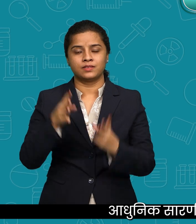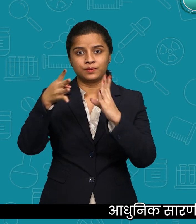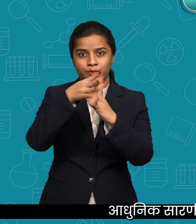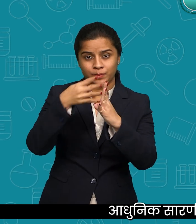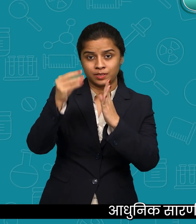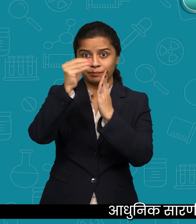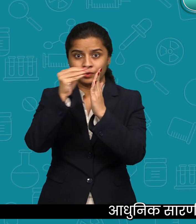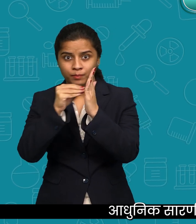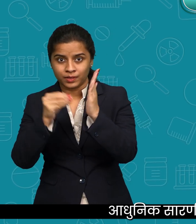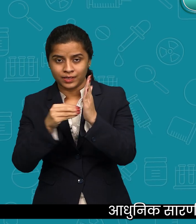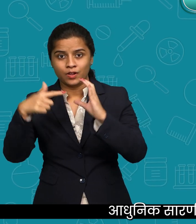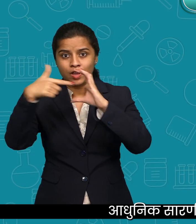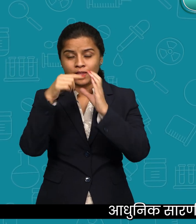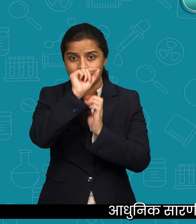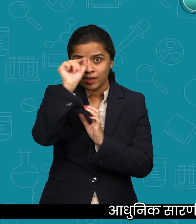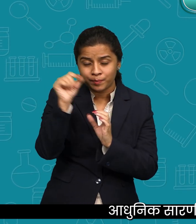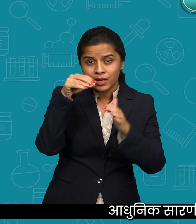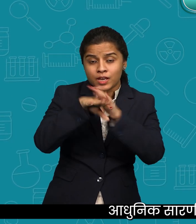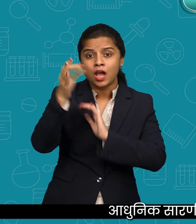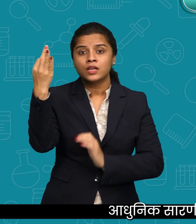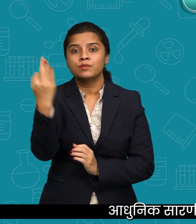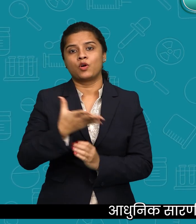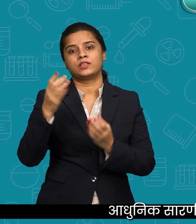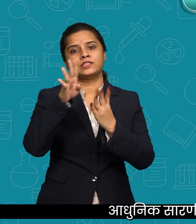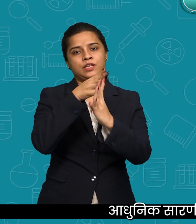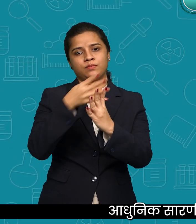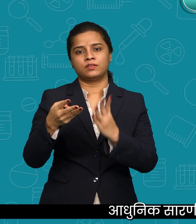आधुनिक सारणीतील मूलद्रव्यांच्या आवर्त गुणधर्म.